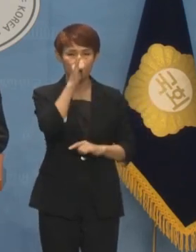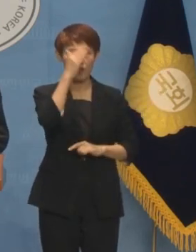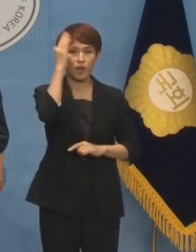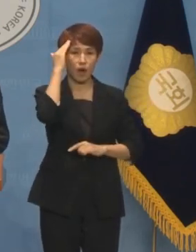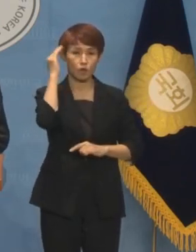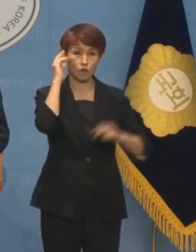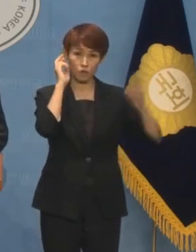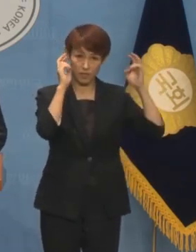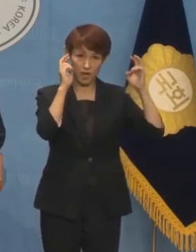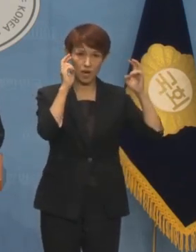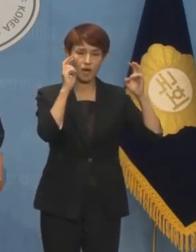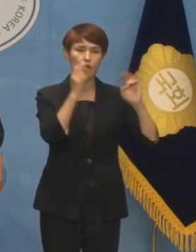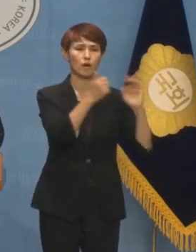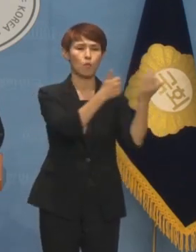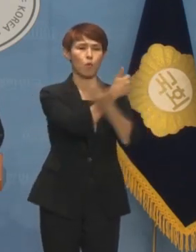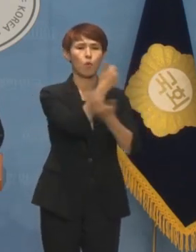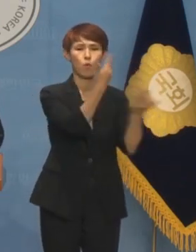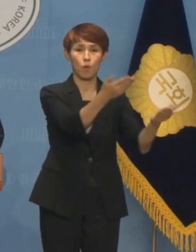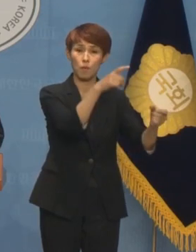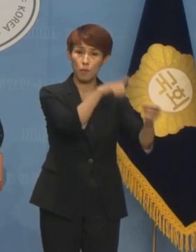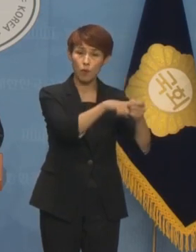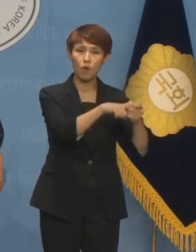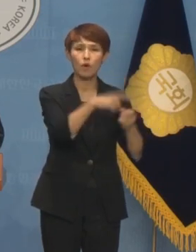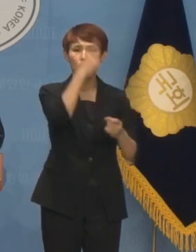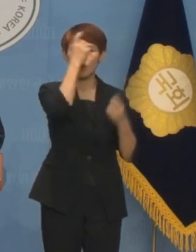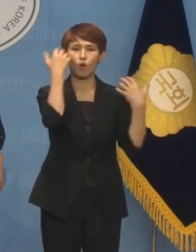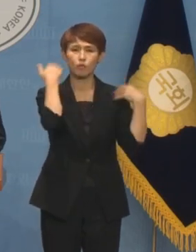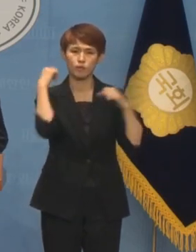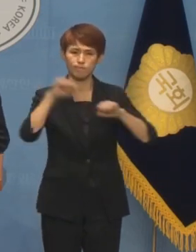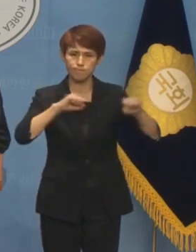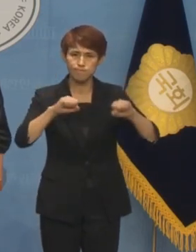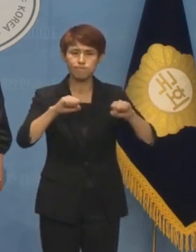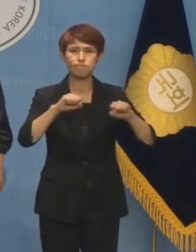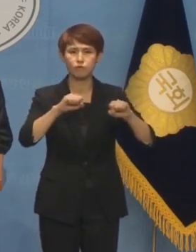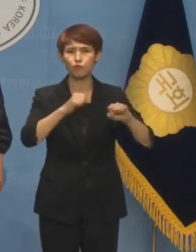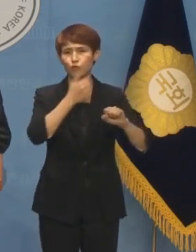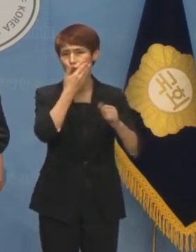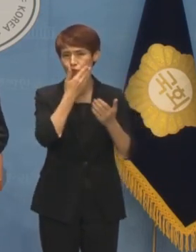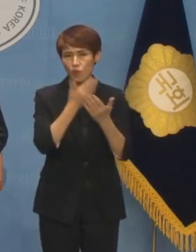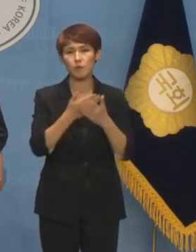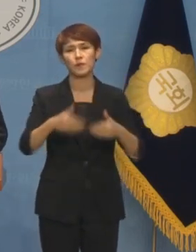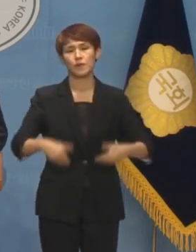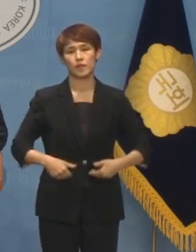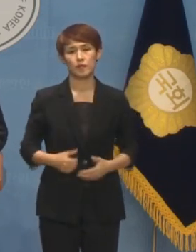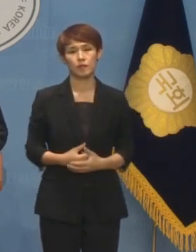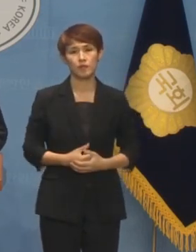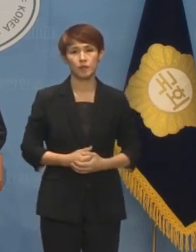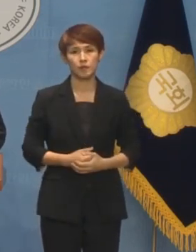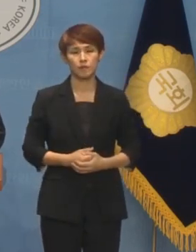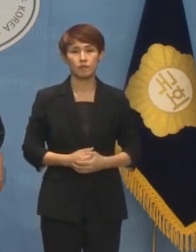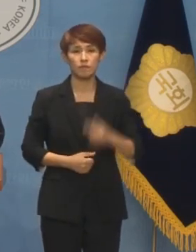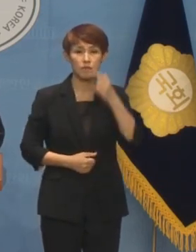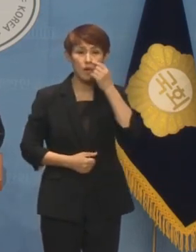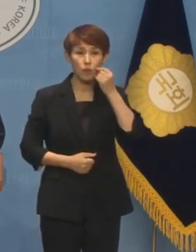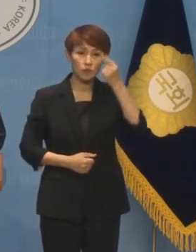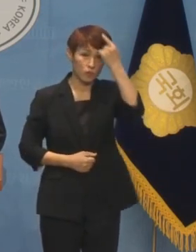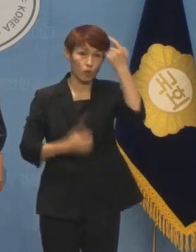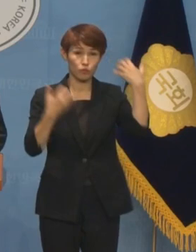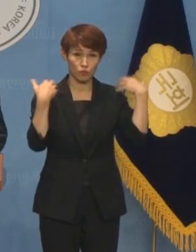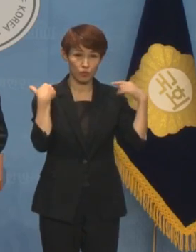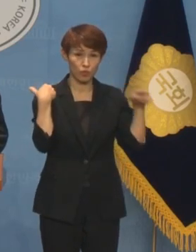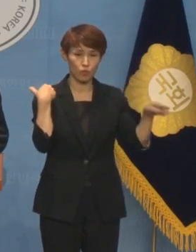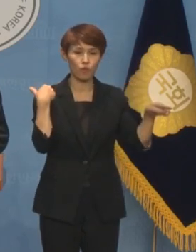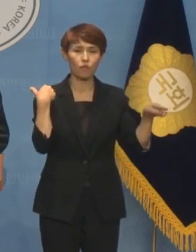기업을 보호하기 위해서도 정부의 대응은 반드시 필요합니다. 일본 정부도 라인